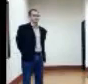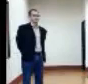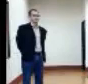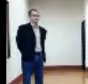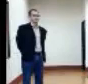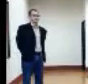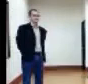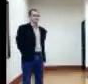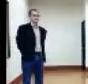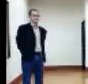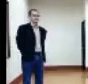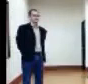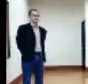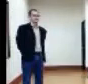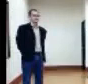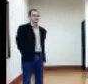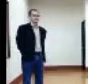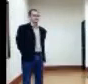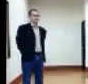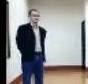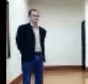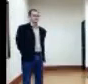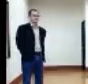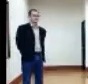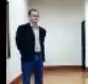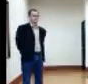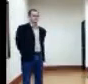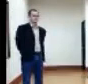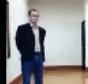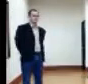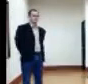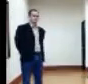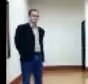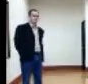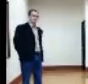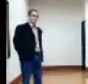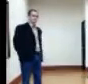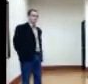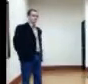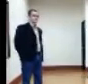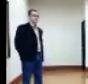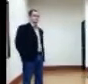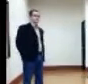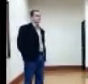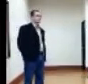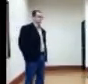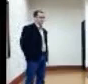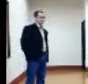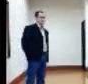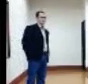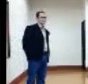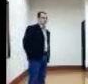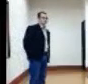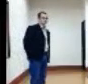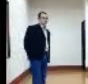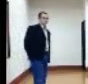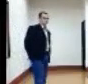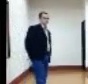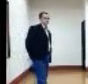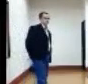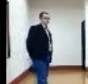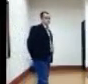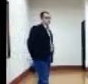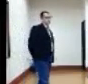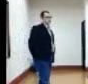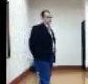¿Tú crees que, digamos, todo este proceso de investigación que estás haciendo podría servirnos a todos los